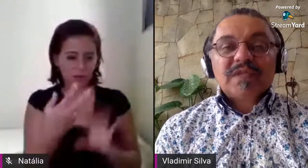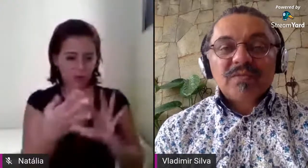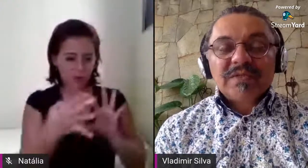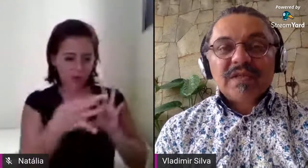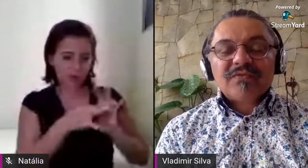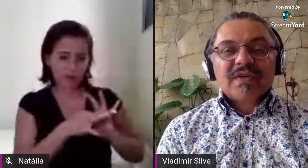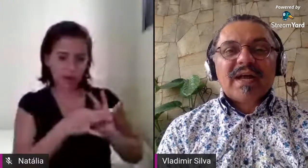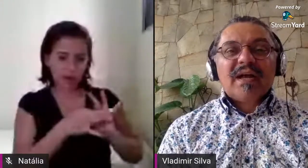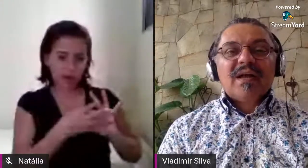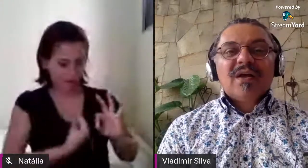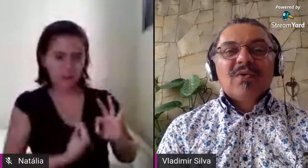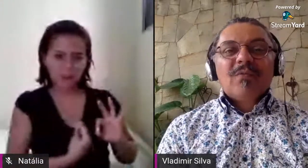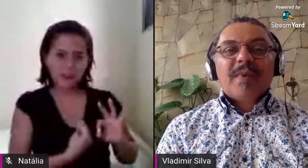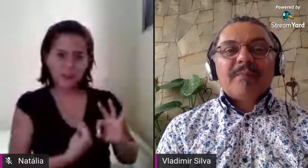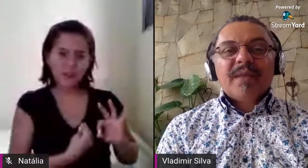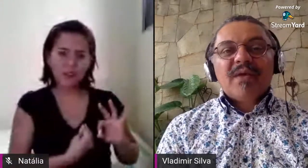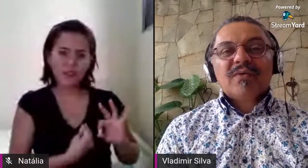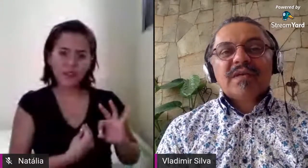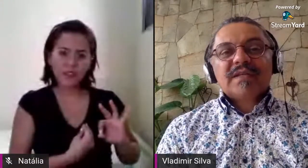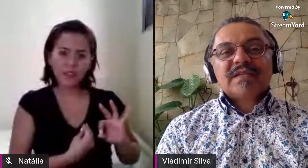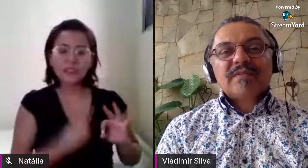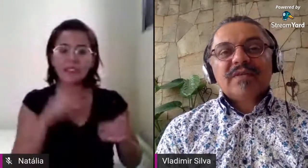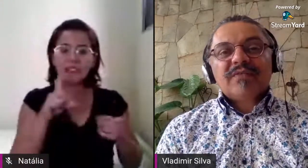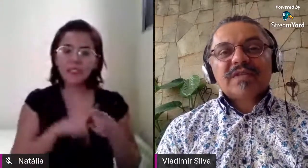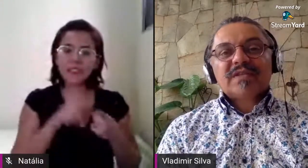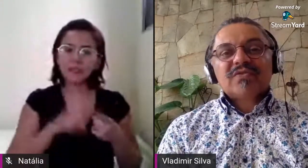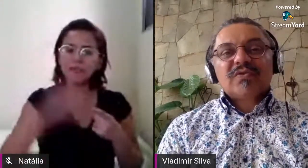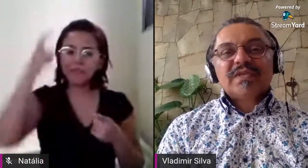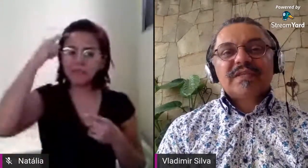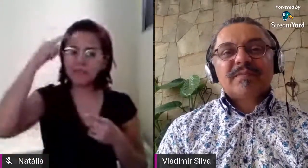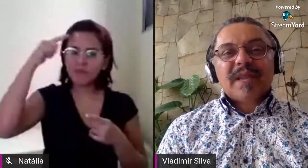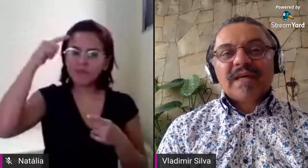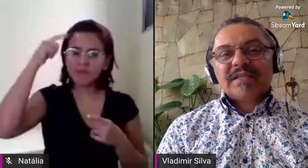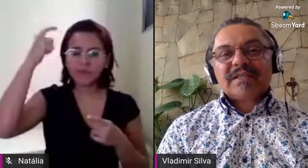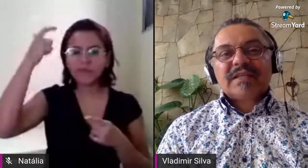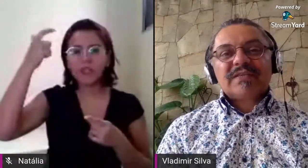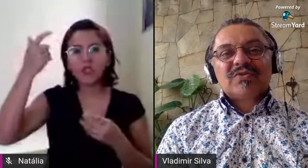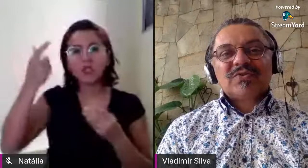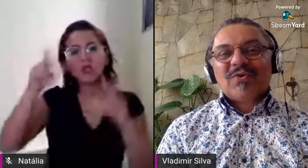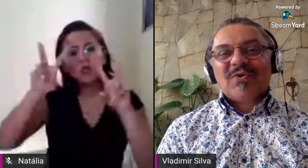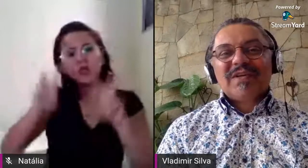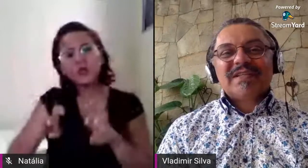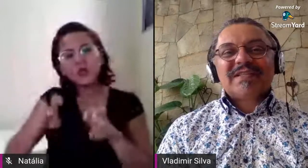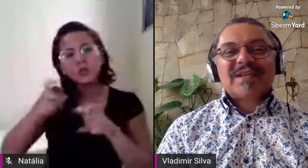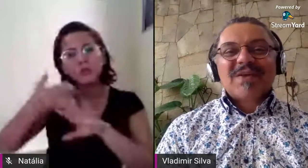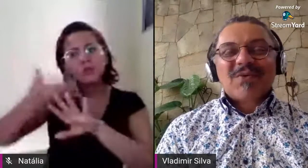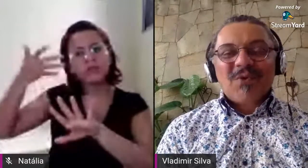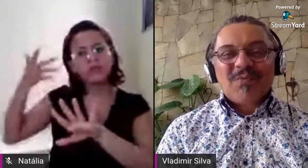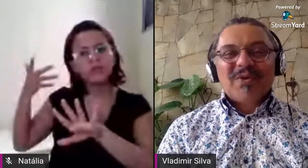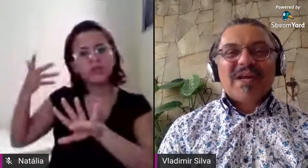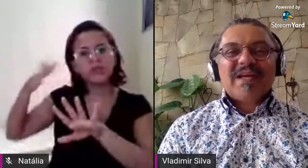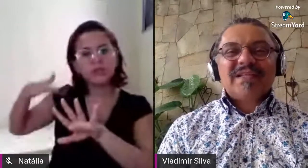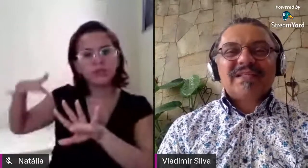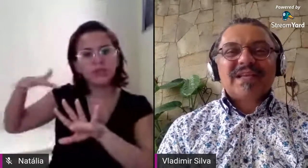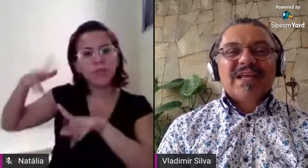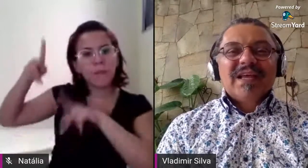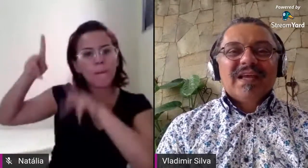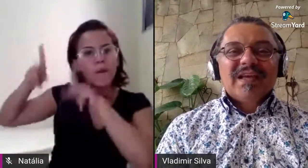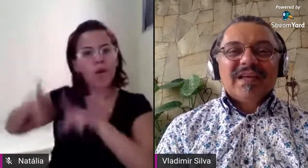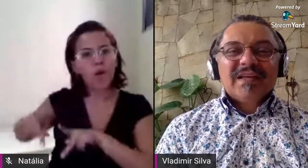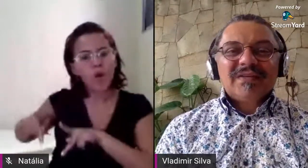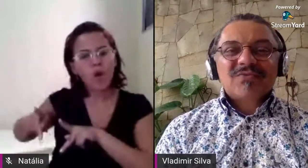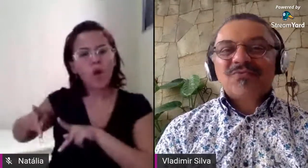e conseguimos identificar o papel que essas manifestações plásticas, sonoras,